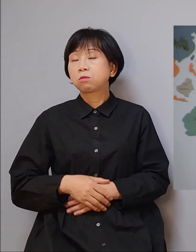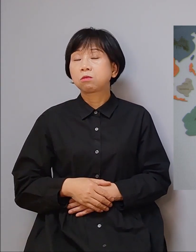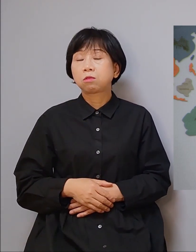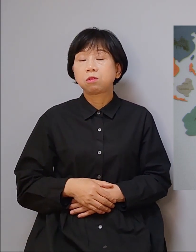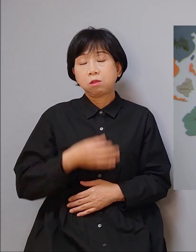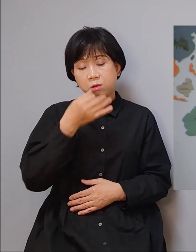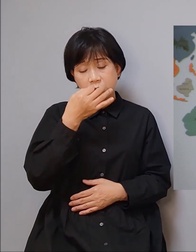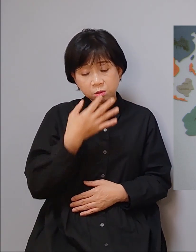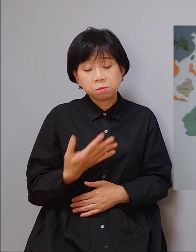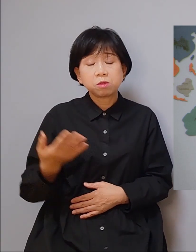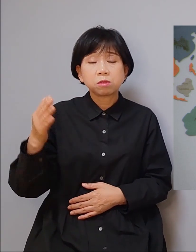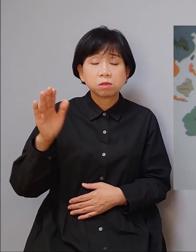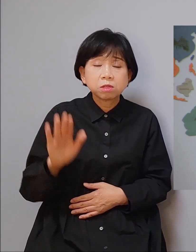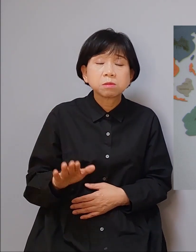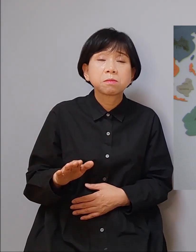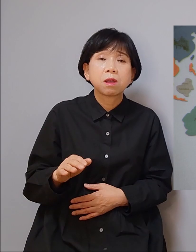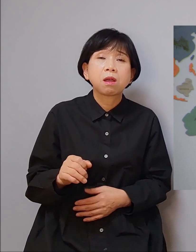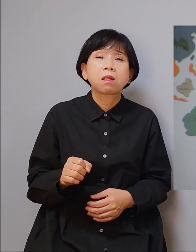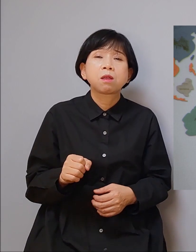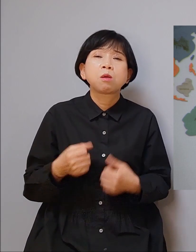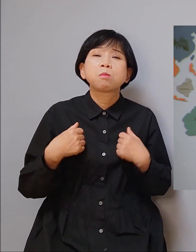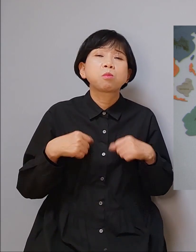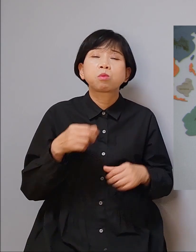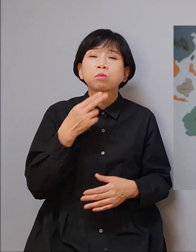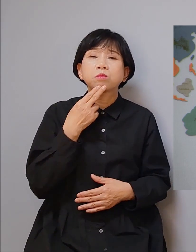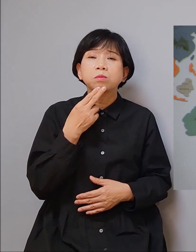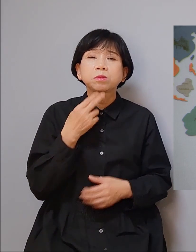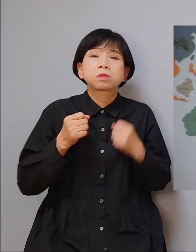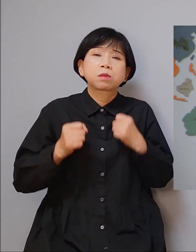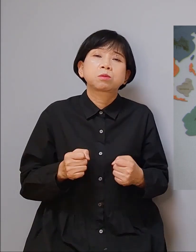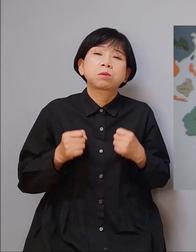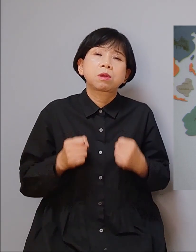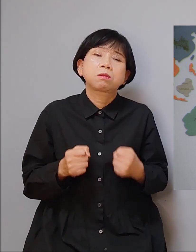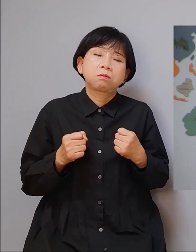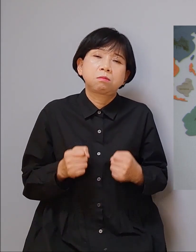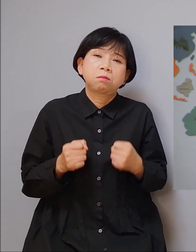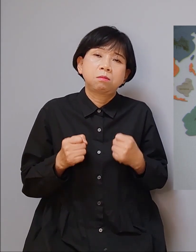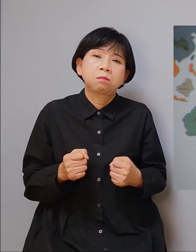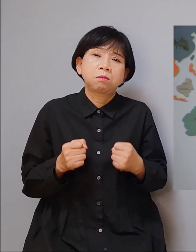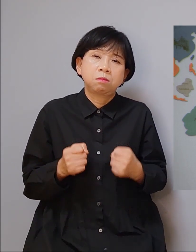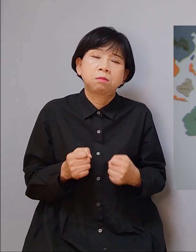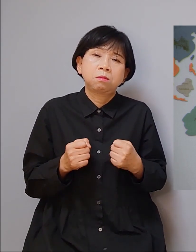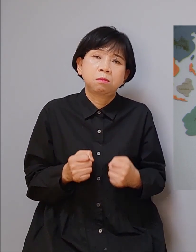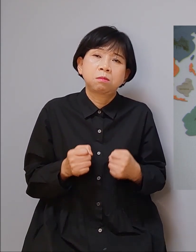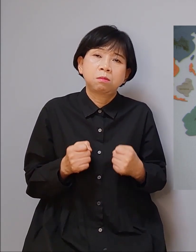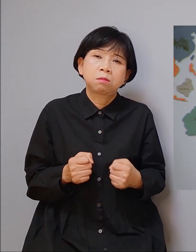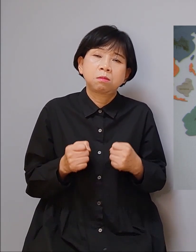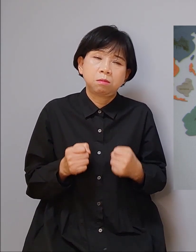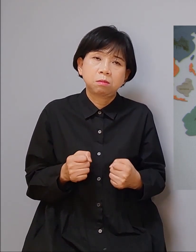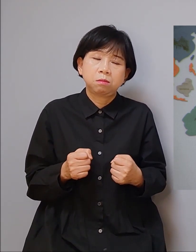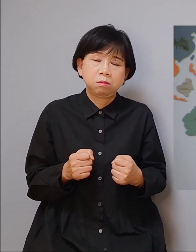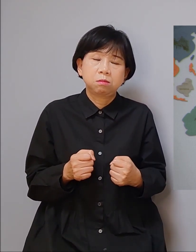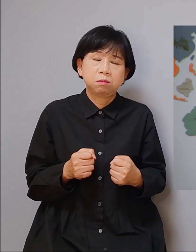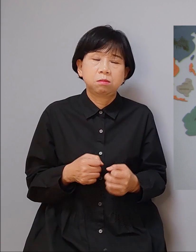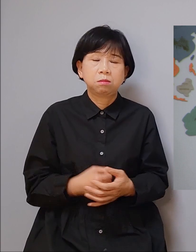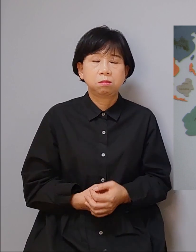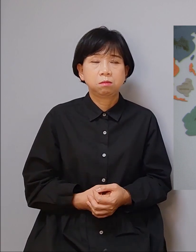고통스럽지만 계속해서 나아갈 힘을 얻는 거예요. 여러분, 달리는 걸 좋아하시는 분들이 있으면 아마 아실